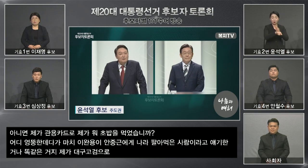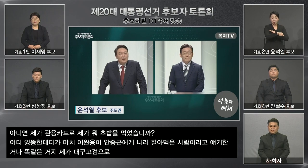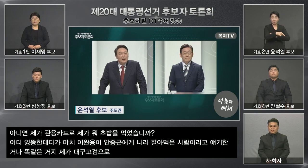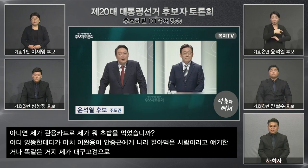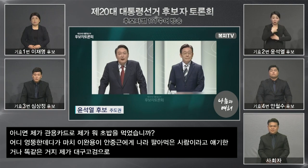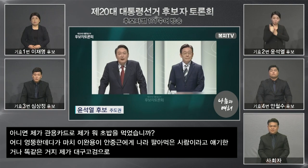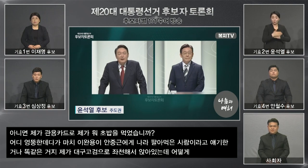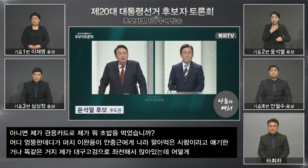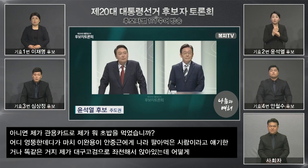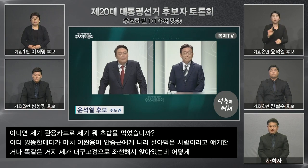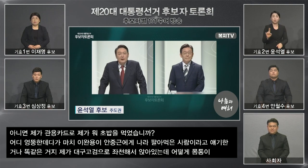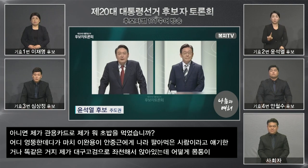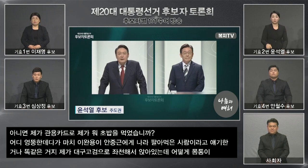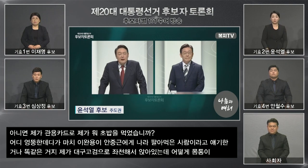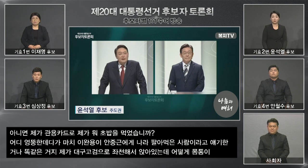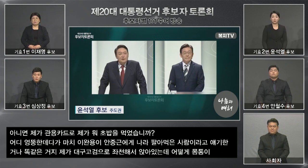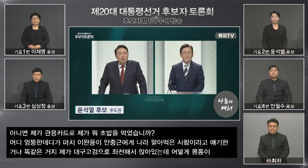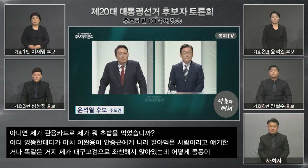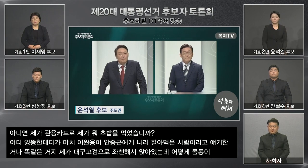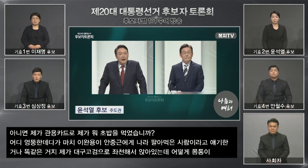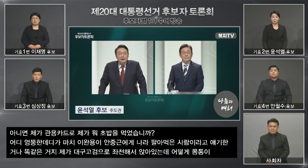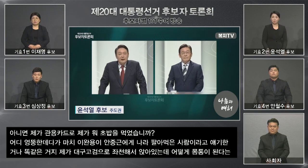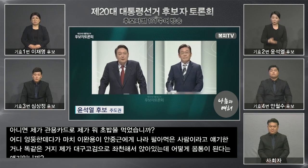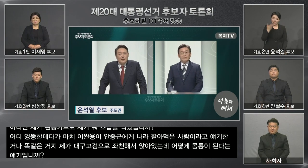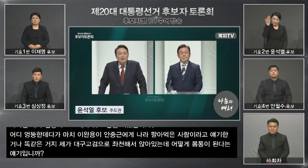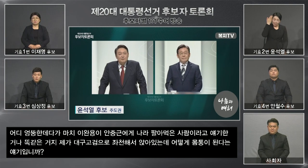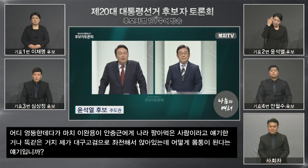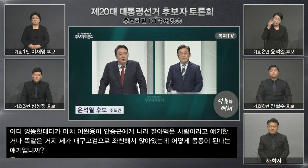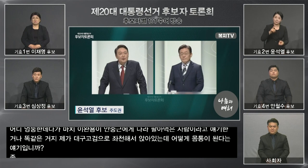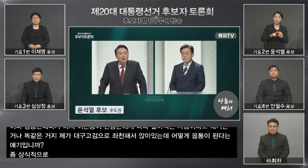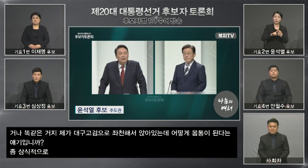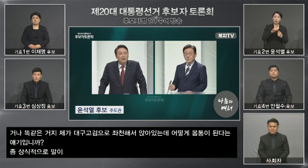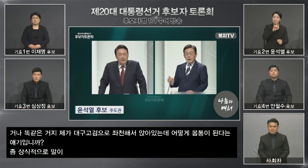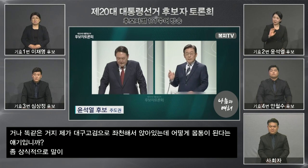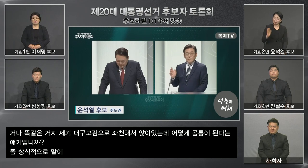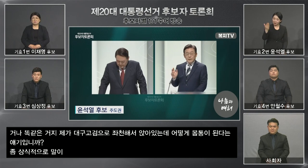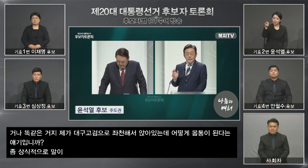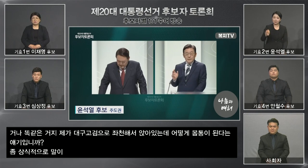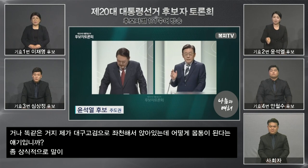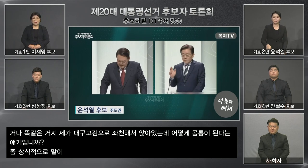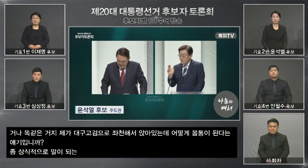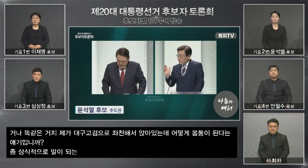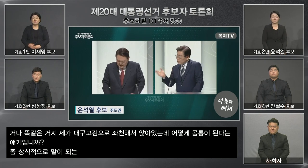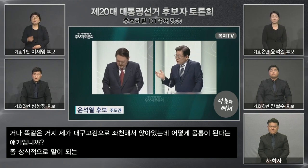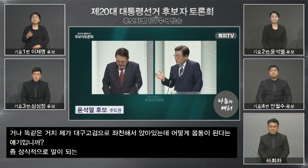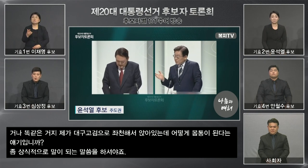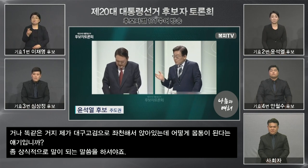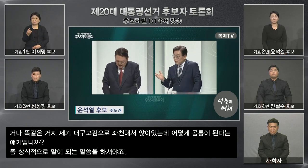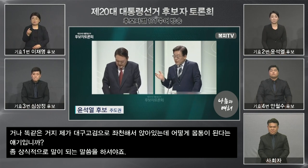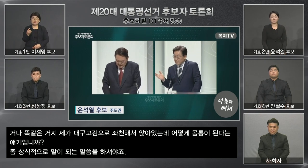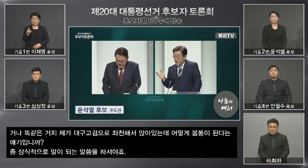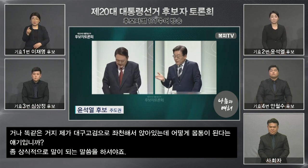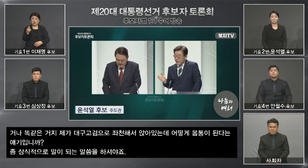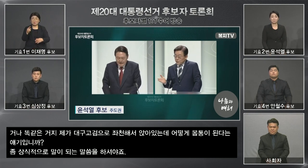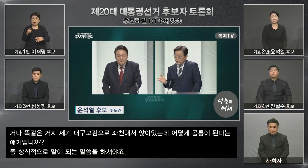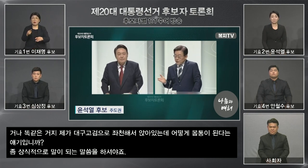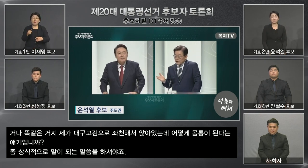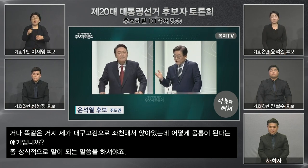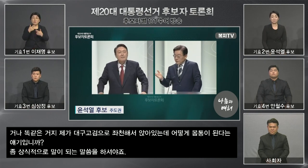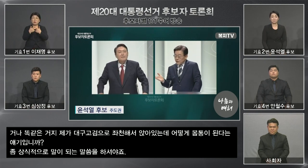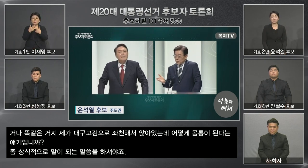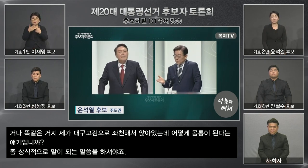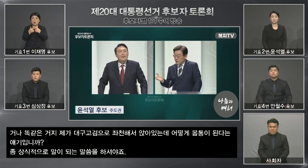된다는 얘기입니까? 좀 상식적으로 말이 되는 말씀을 하셔야죠. 그러면 부산저축은행 일반